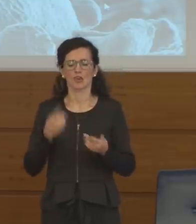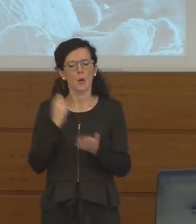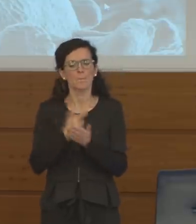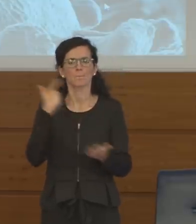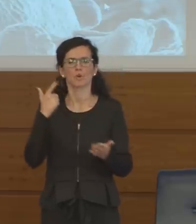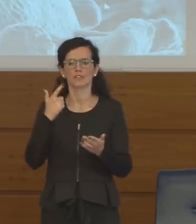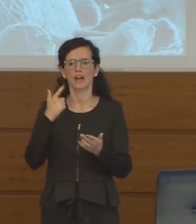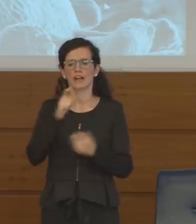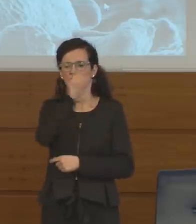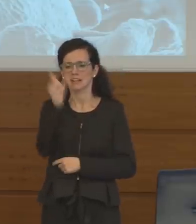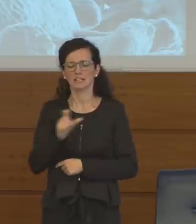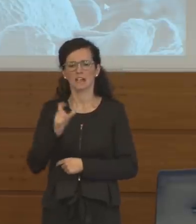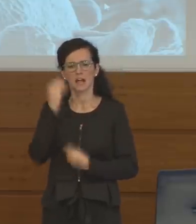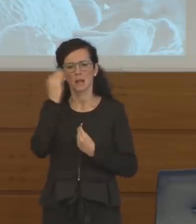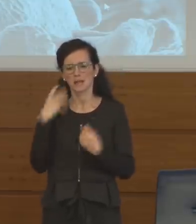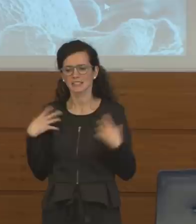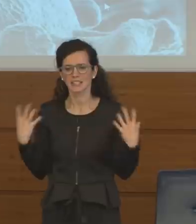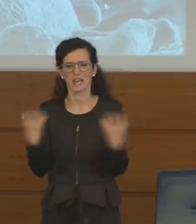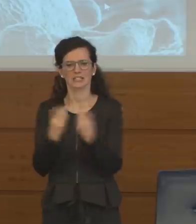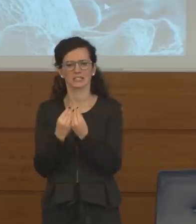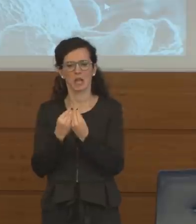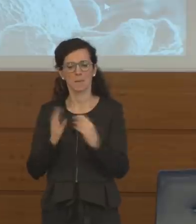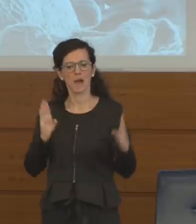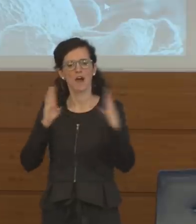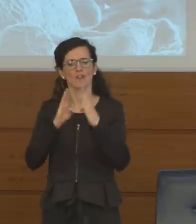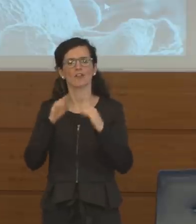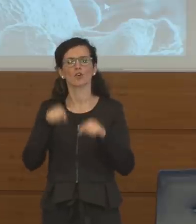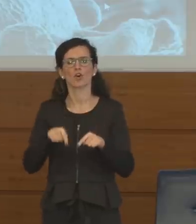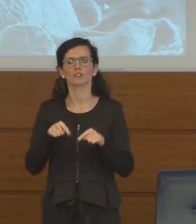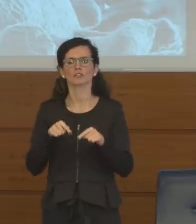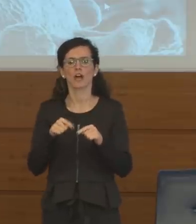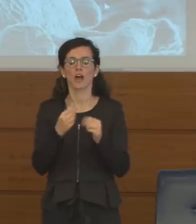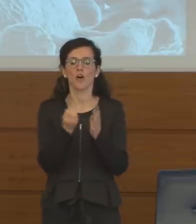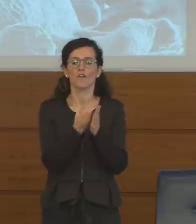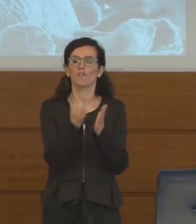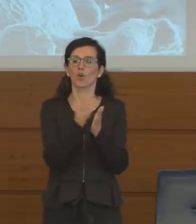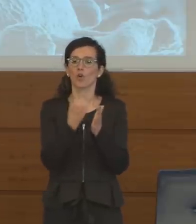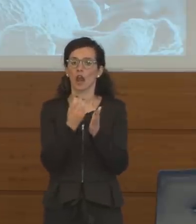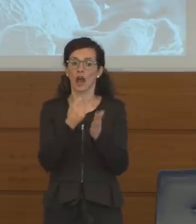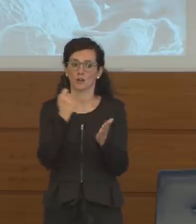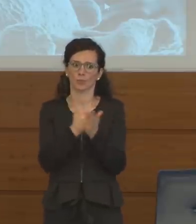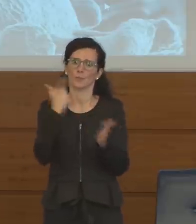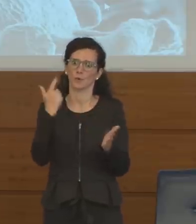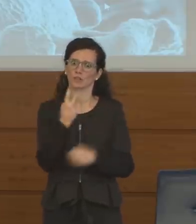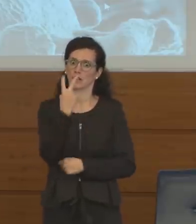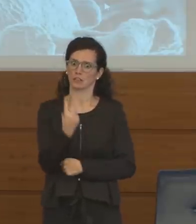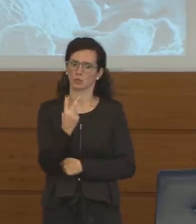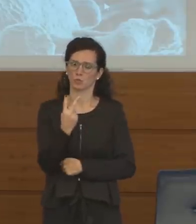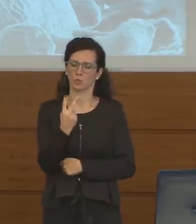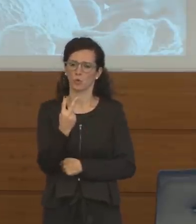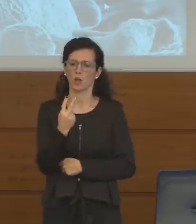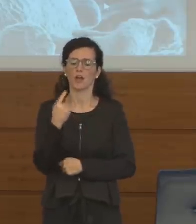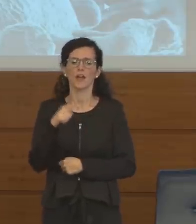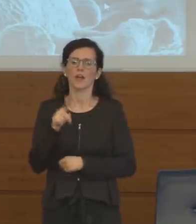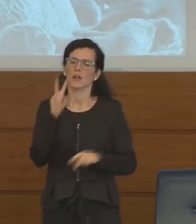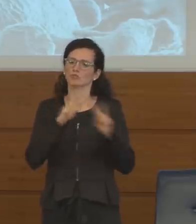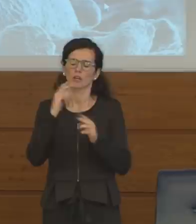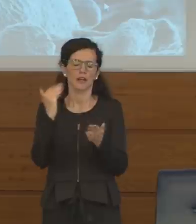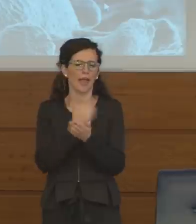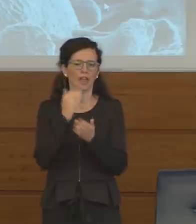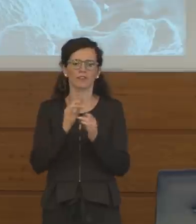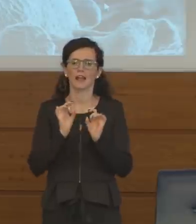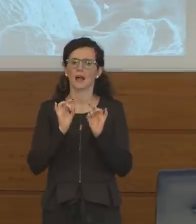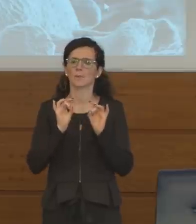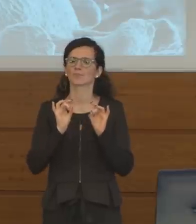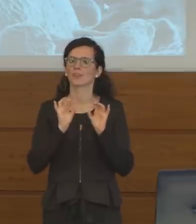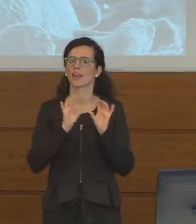si muova unito per fronteggiare questi che sono in questo momento due focolai epidemici e che bisogna evitare che diventi un'epidemia. E le